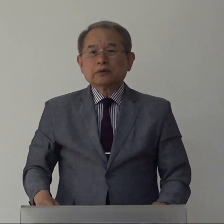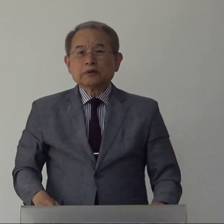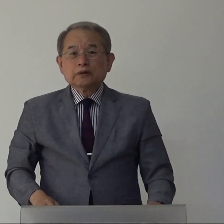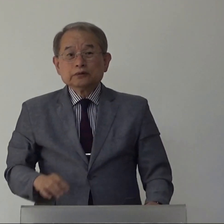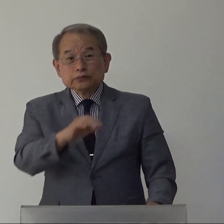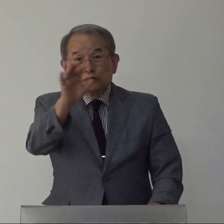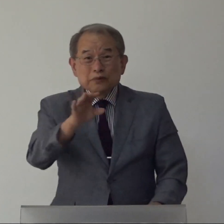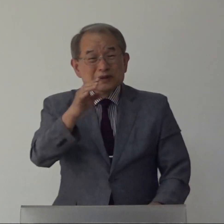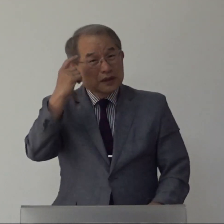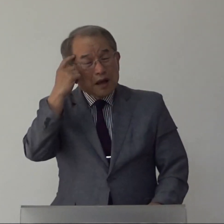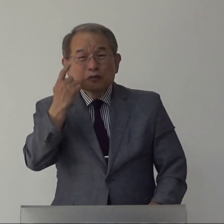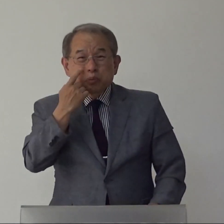부끄럽도록.